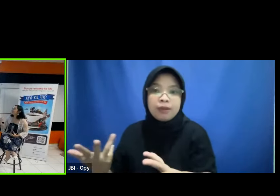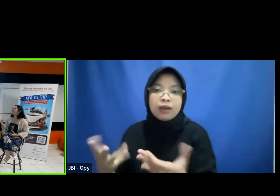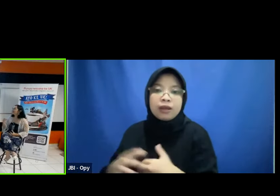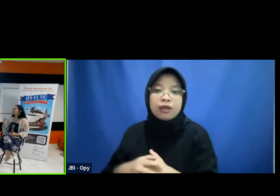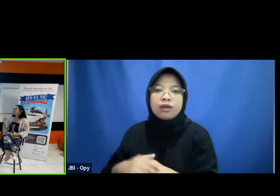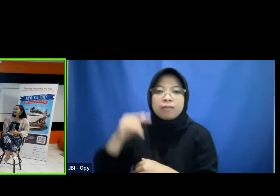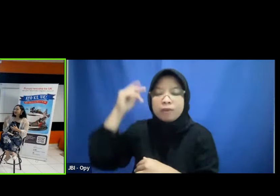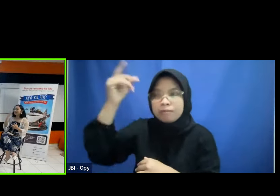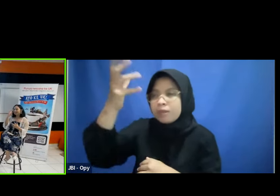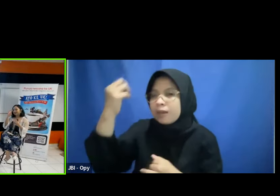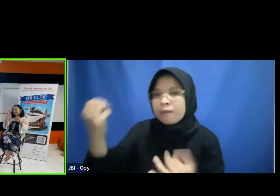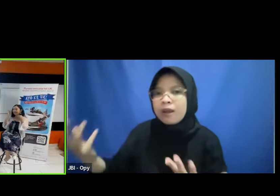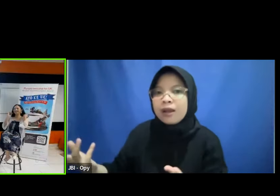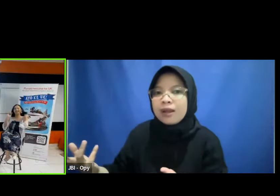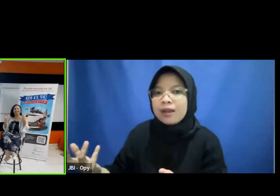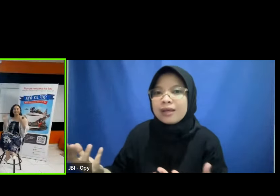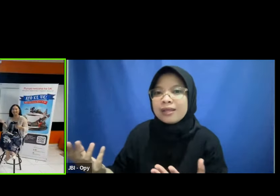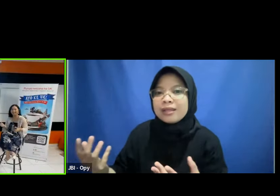Iya